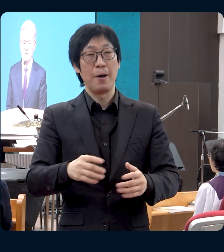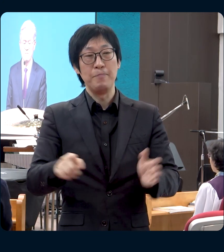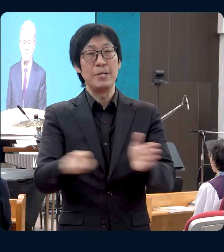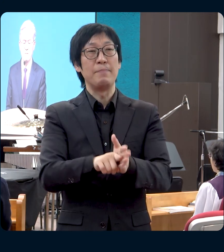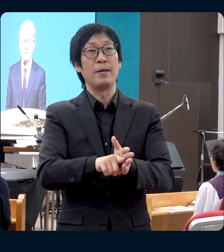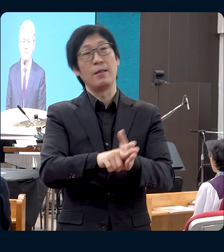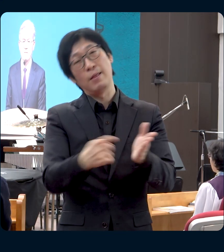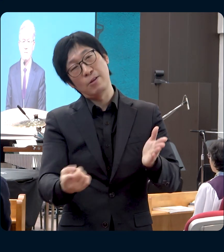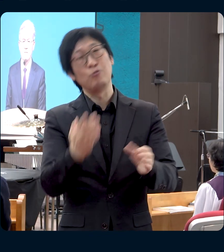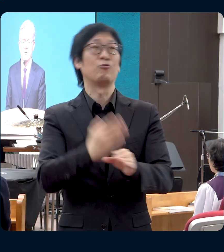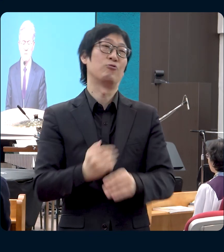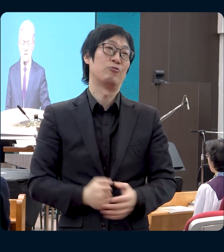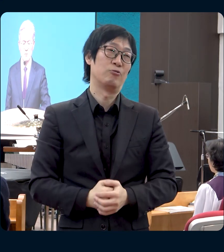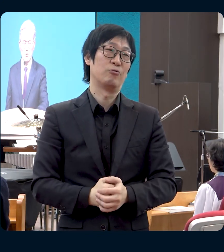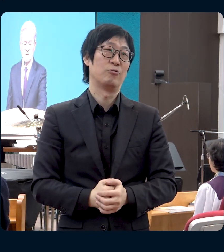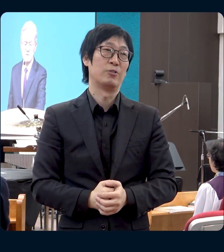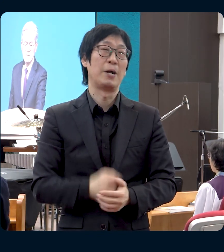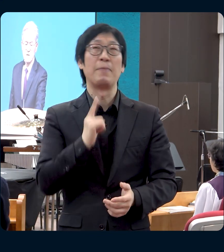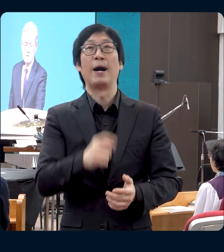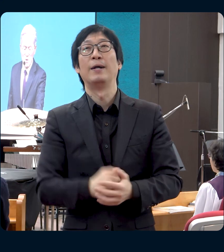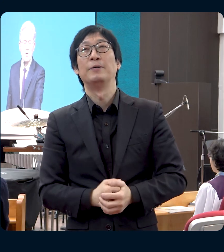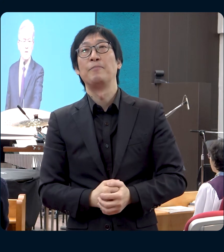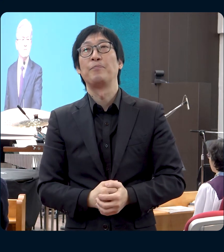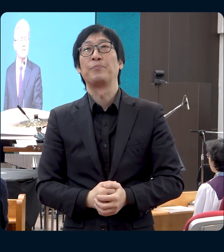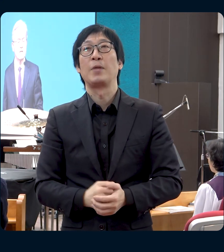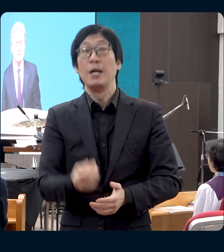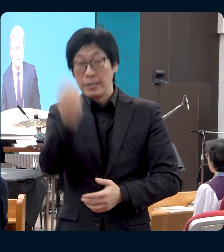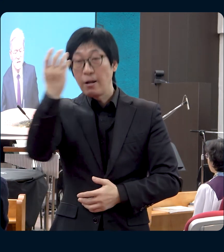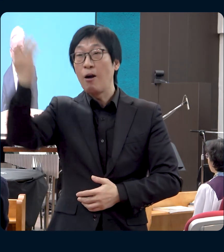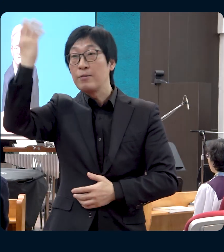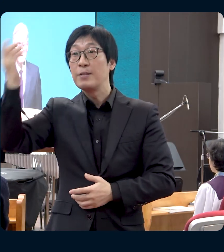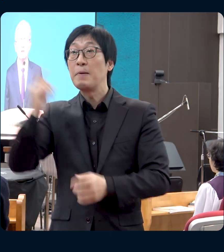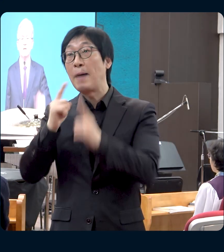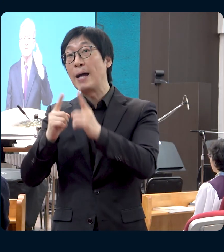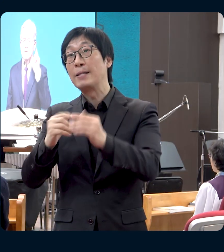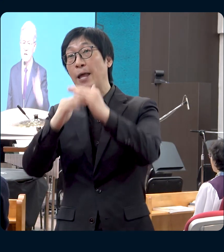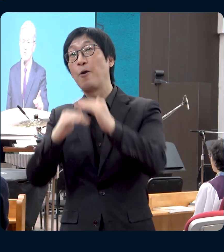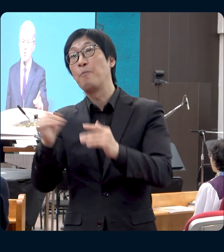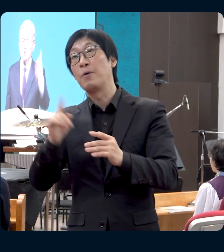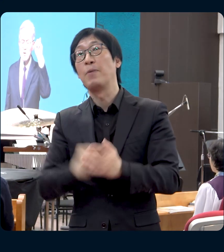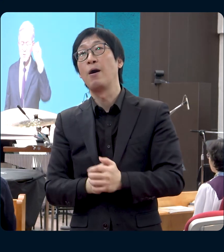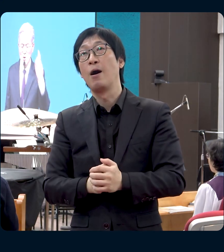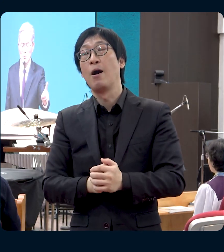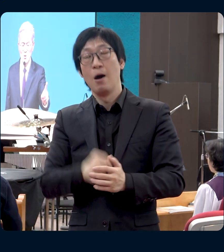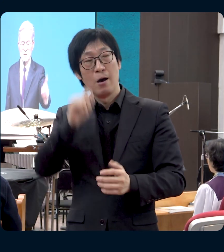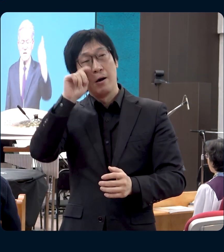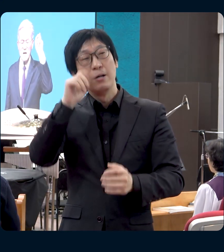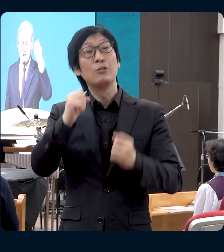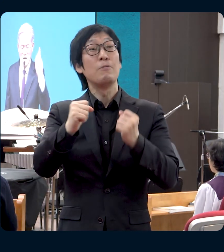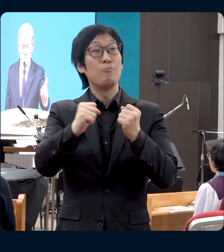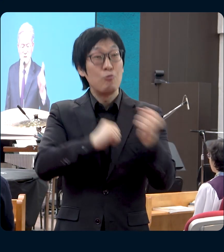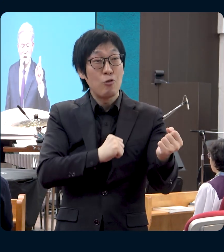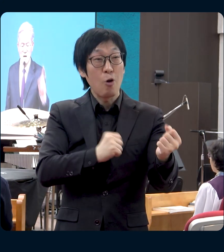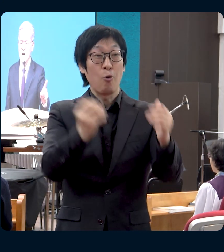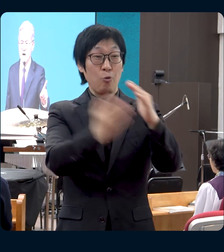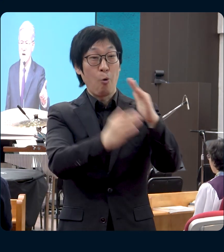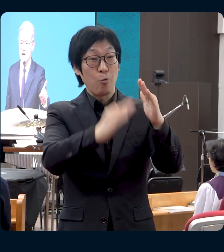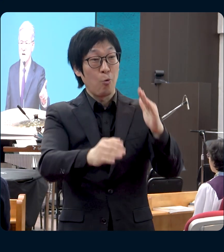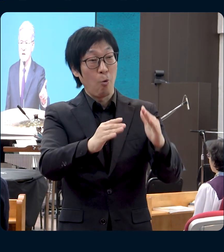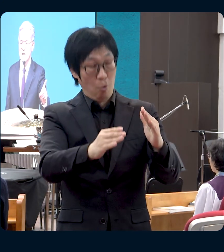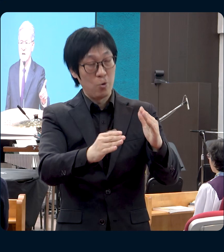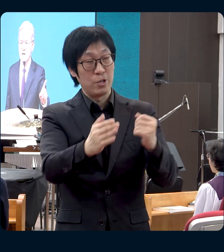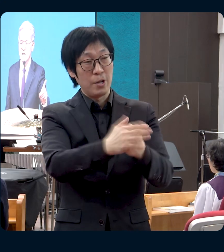뜻입니다. 오늘 말씀을 통해서 성령께서 말씀하시는 메시지는 그래도 성도이기에 감사하라.